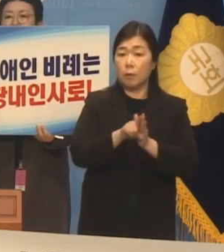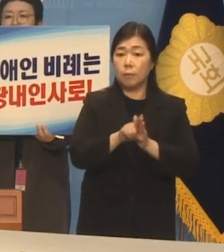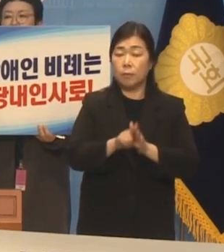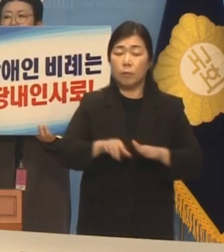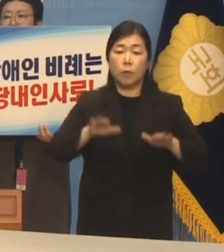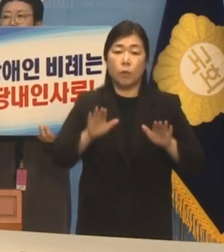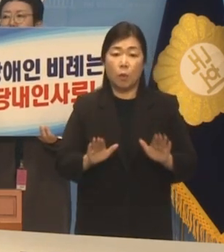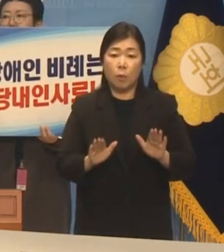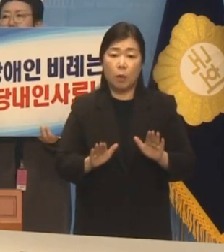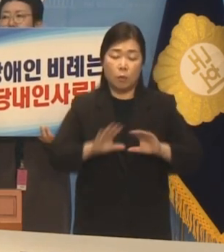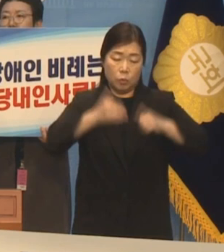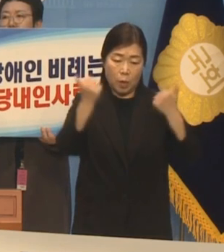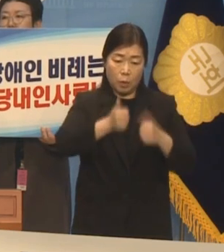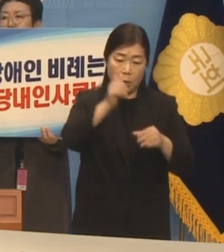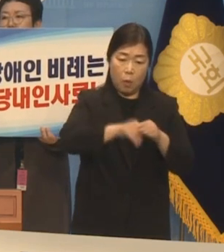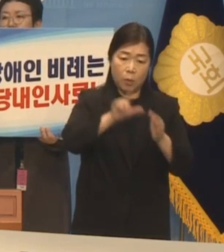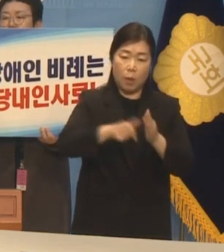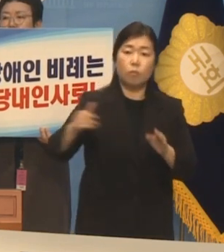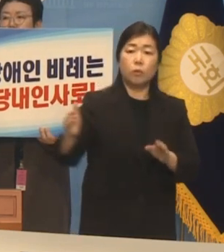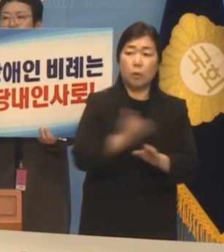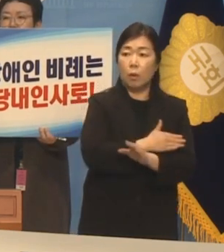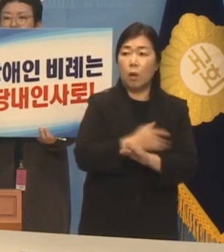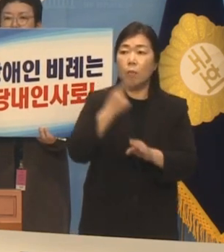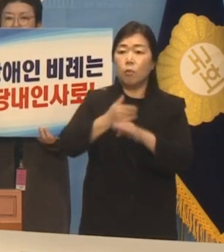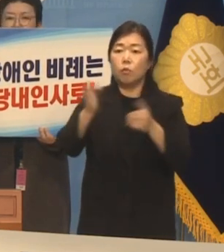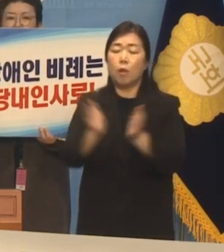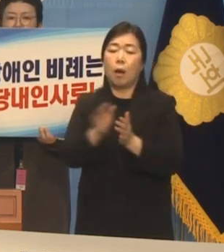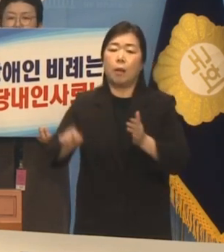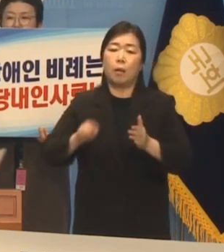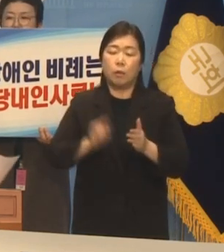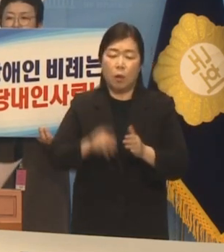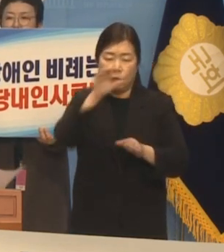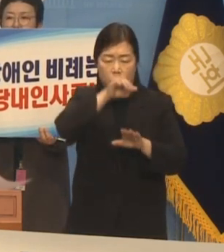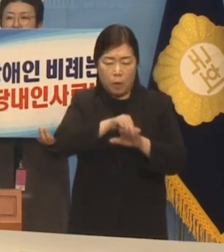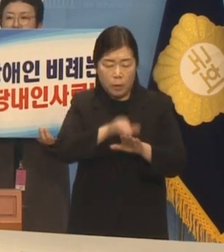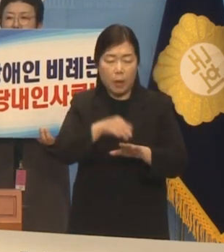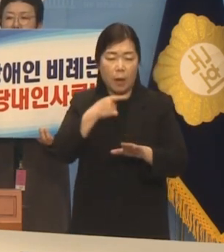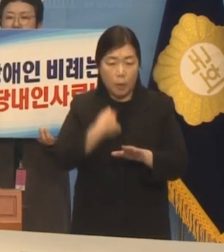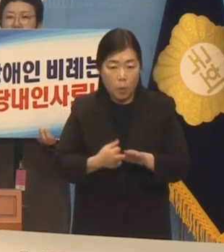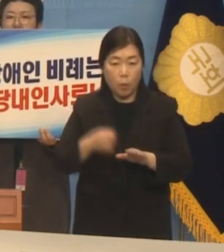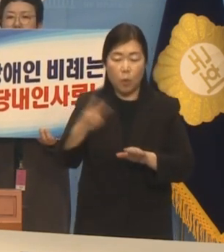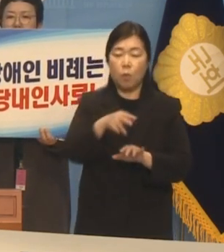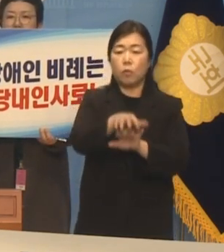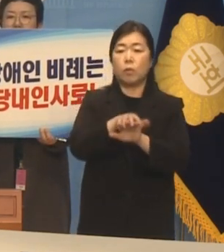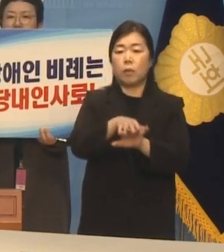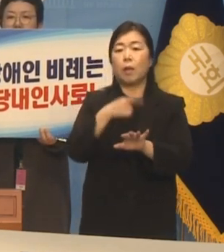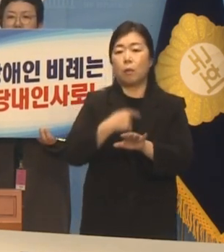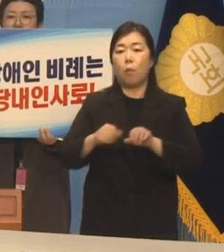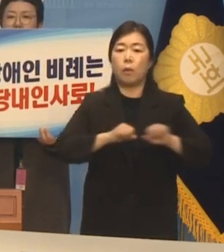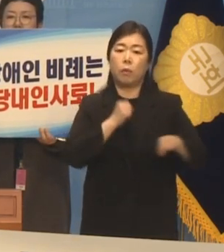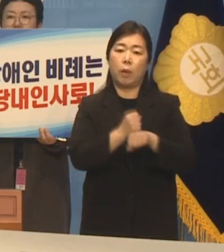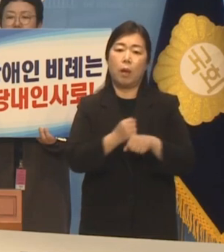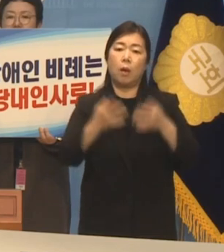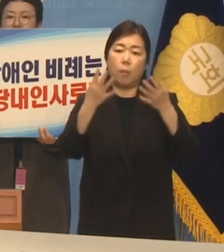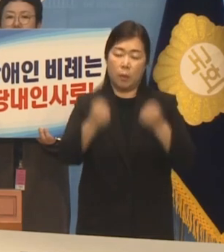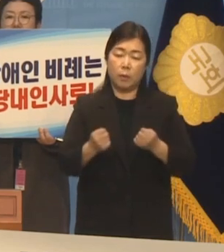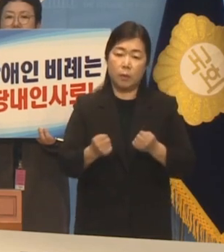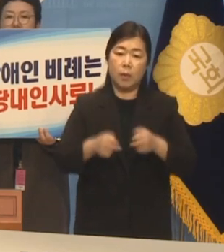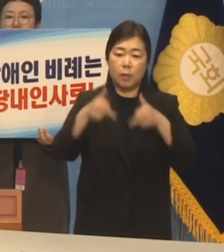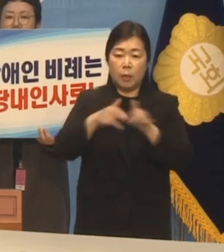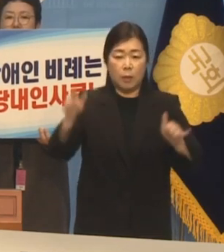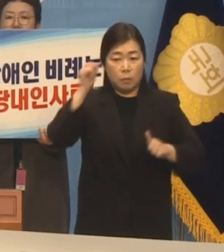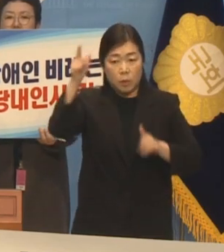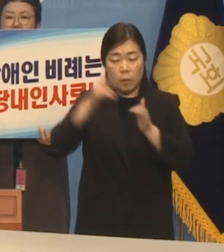이번 총선에서도 민주당에는 훈련받고 조직하고 활동해온 수많은 장애인